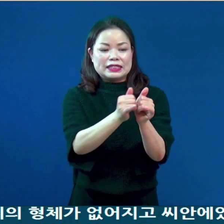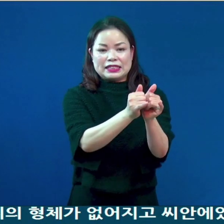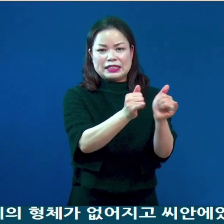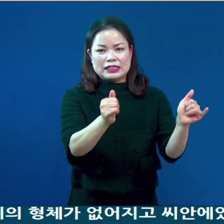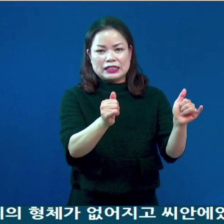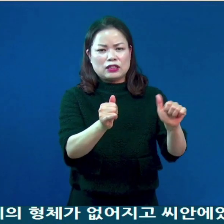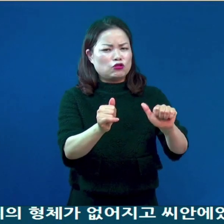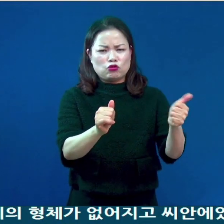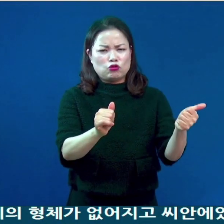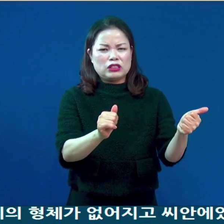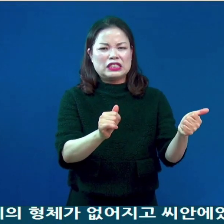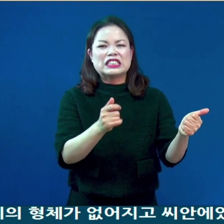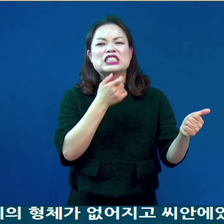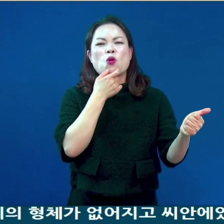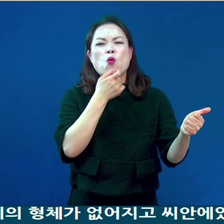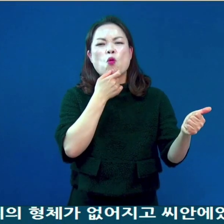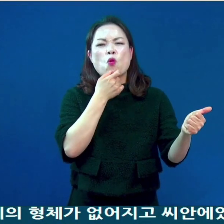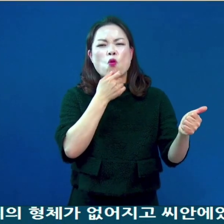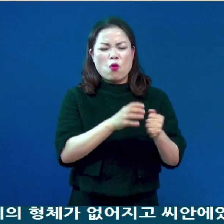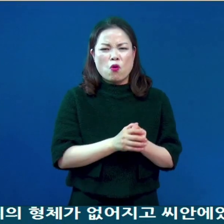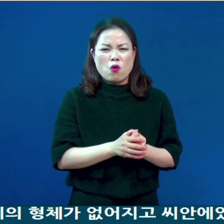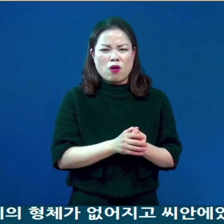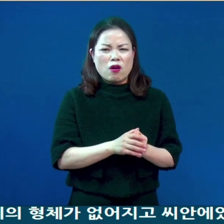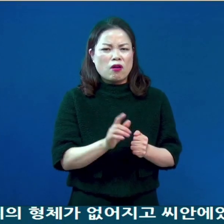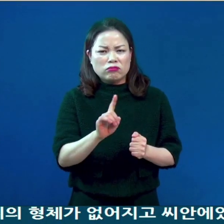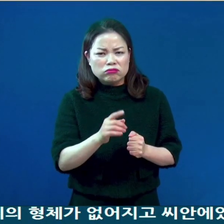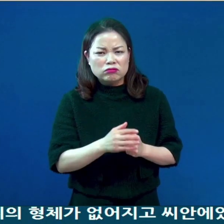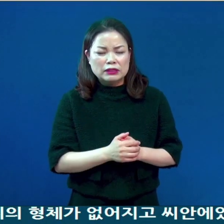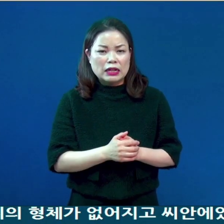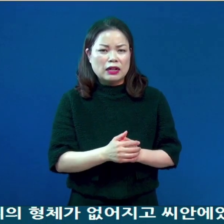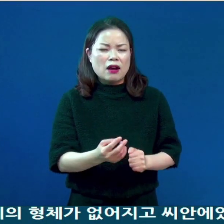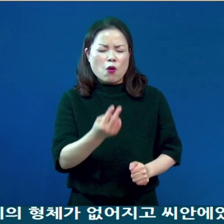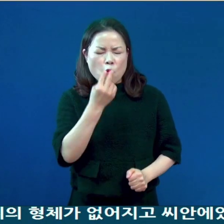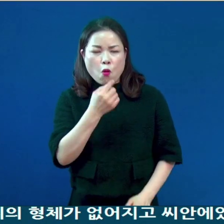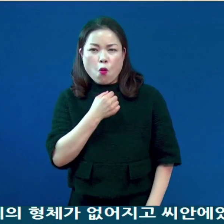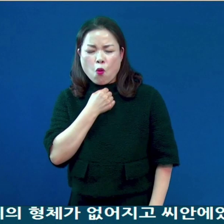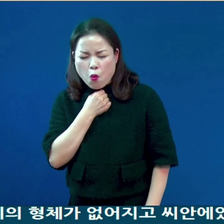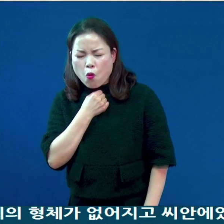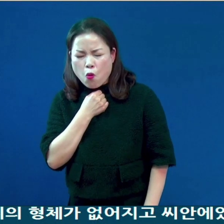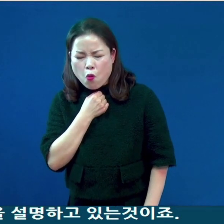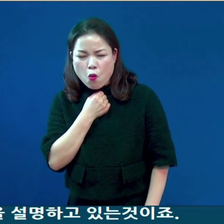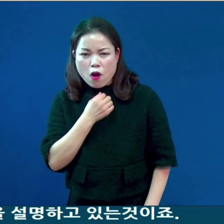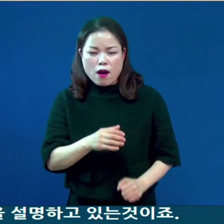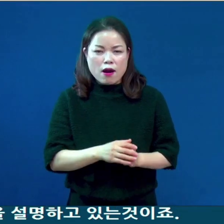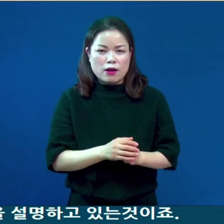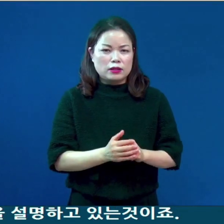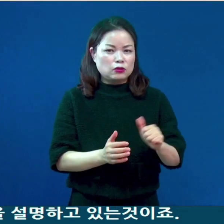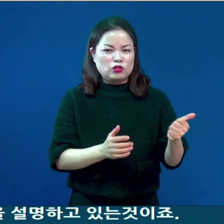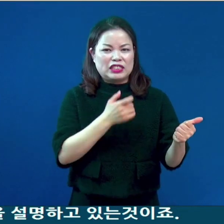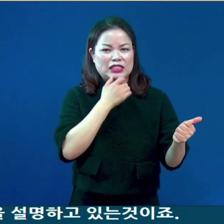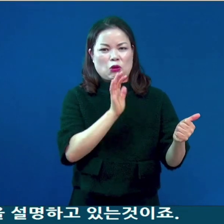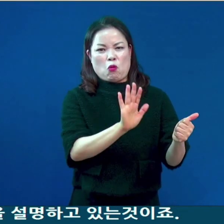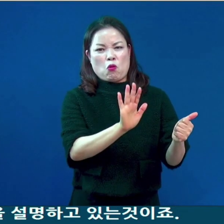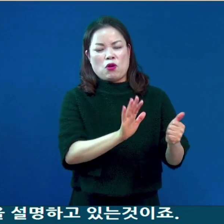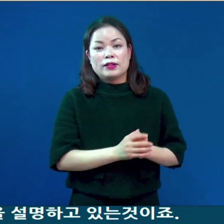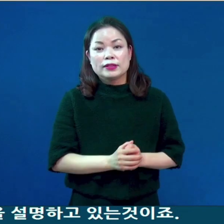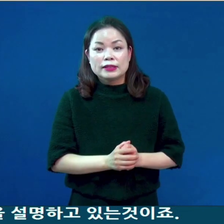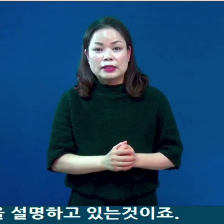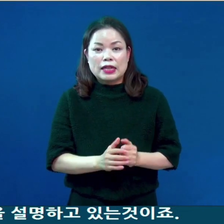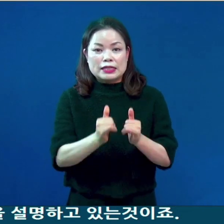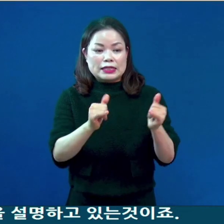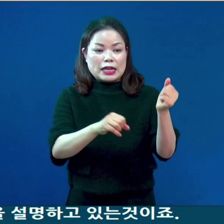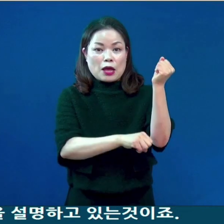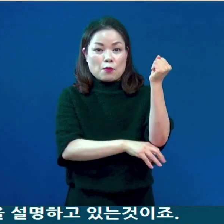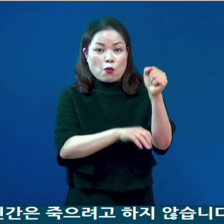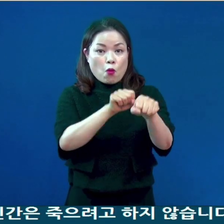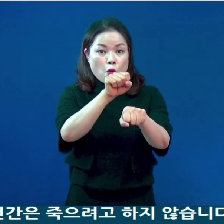인간이 죽으려 하지 않기 때문입니다. 인간은 어찌되든 살려고 하는 것이 본성입니다. 인간의 본성에